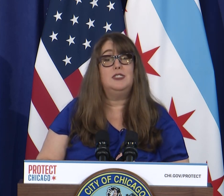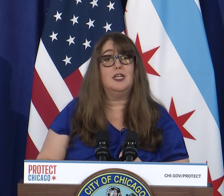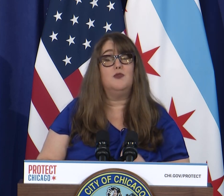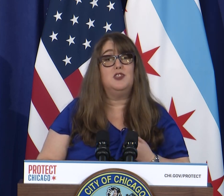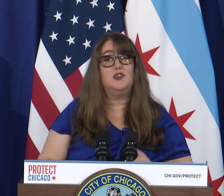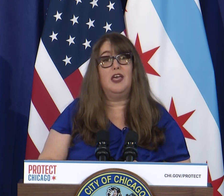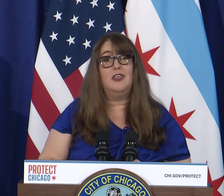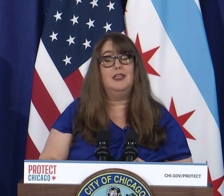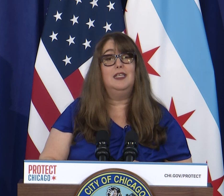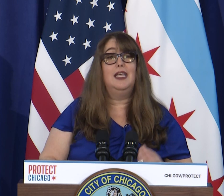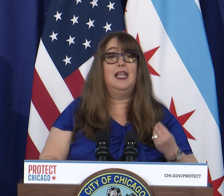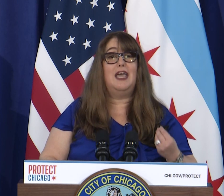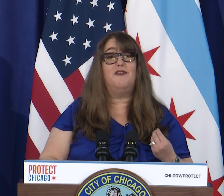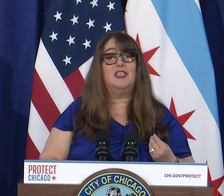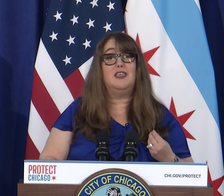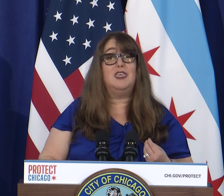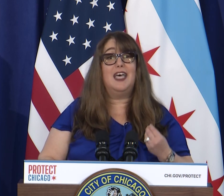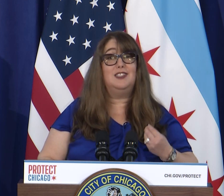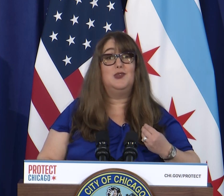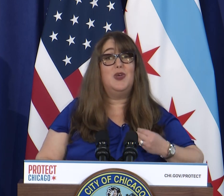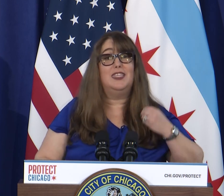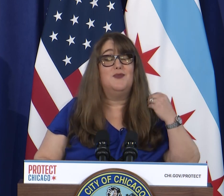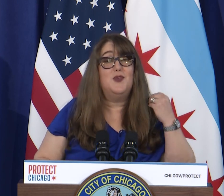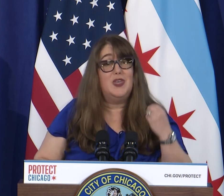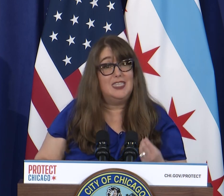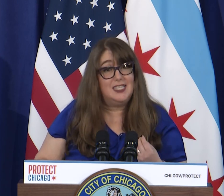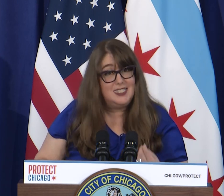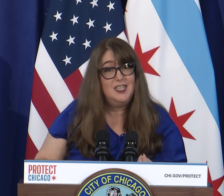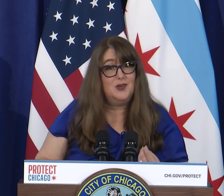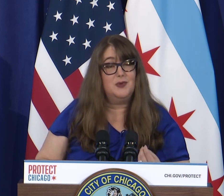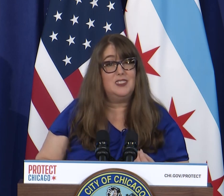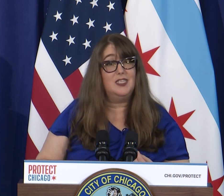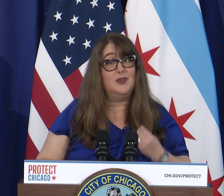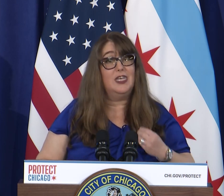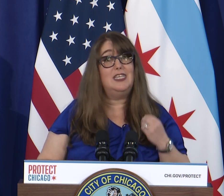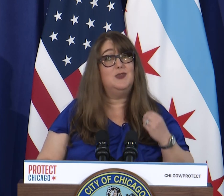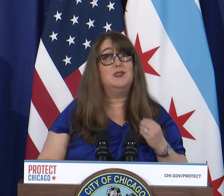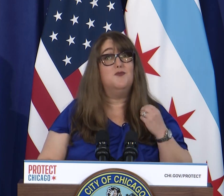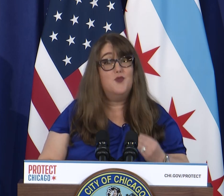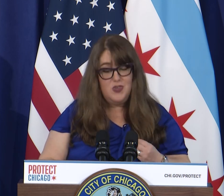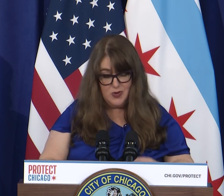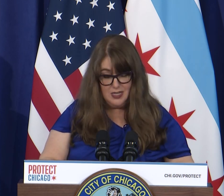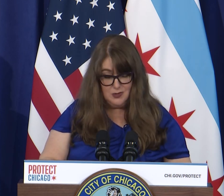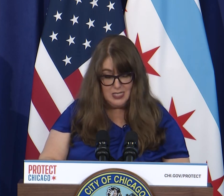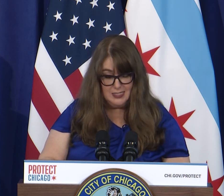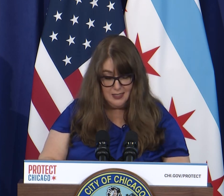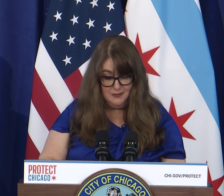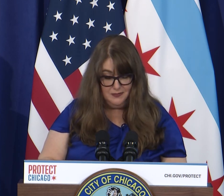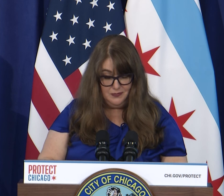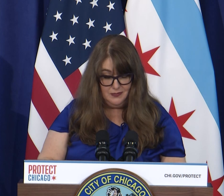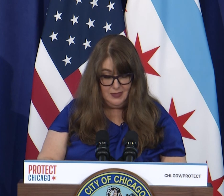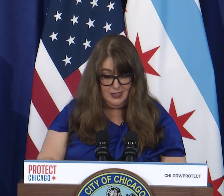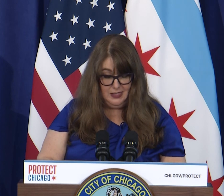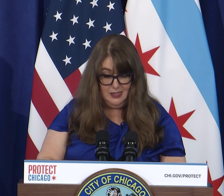dijo nuestra comisionada, la efectividad sube hasta un 95%. Eso es muy buena